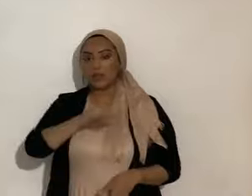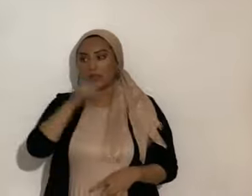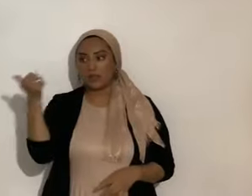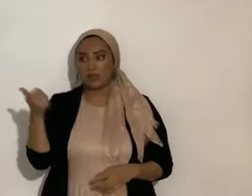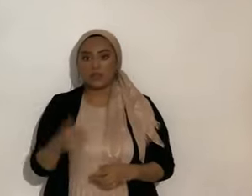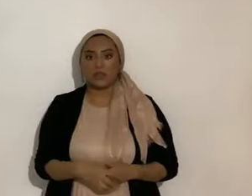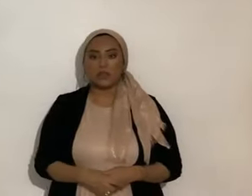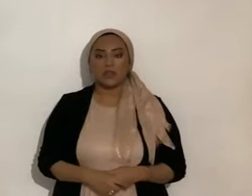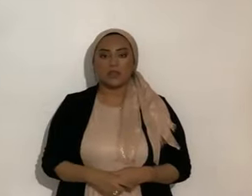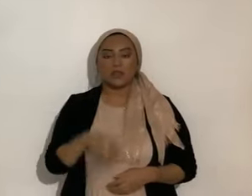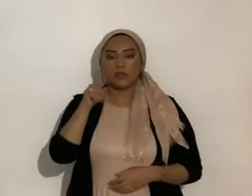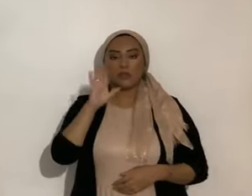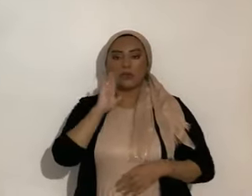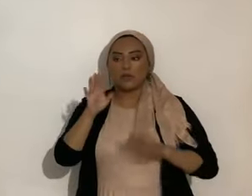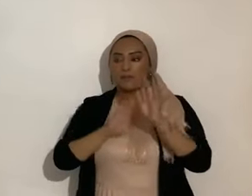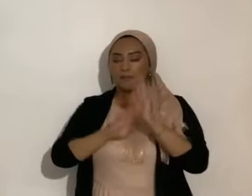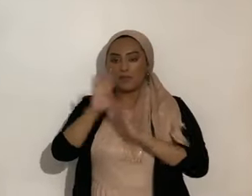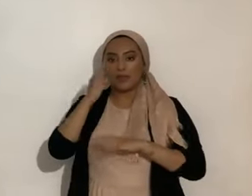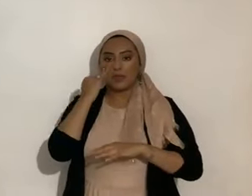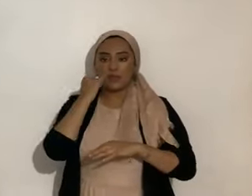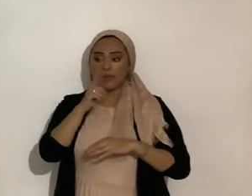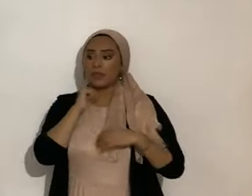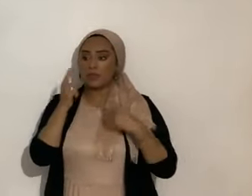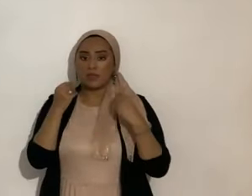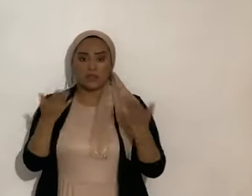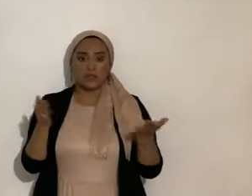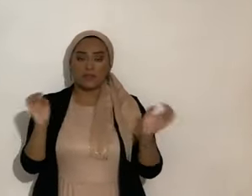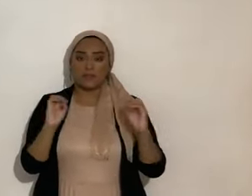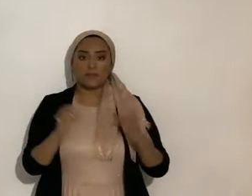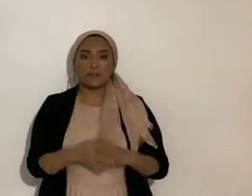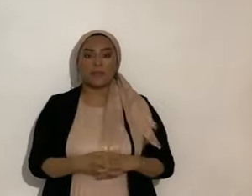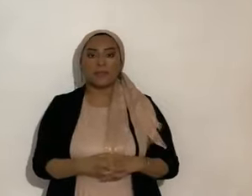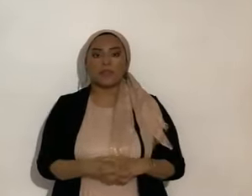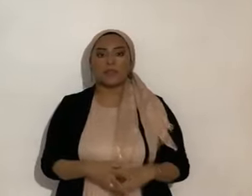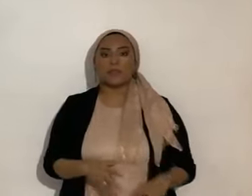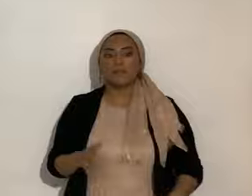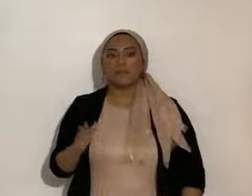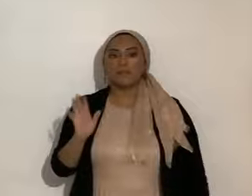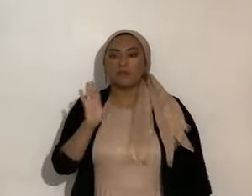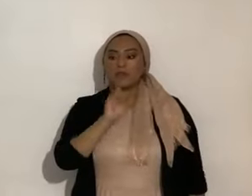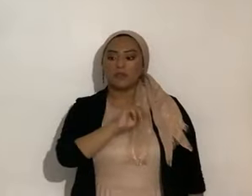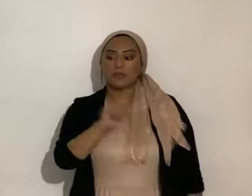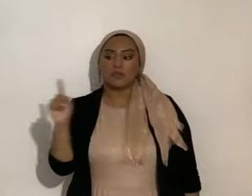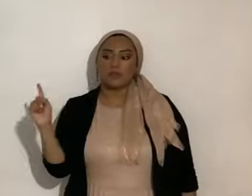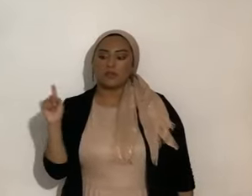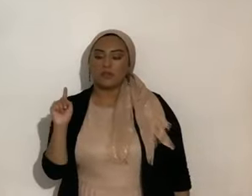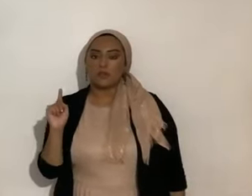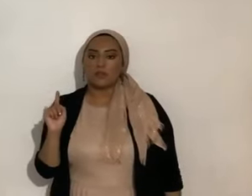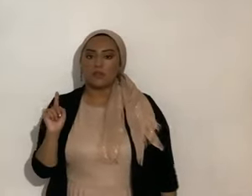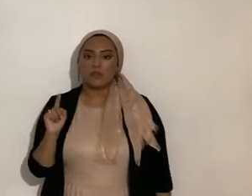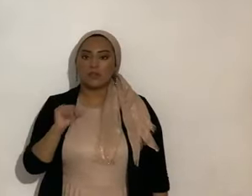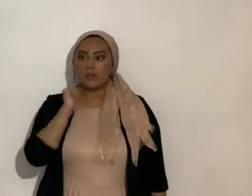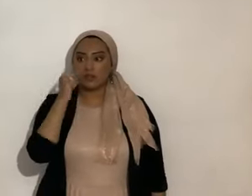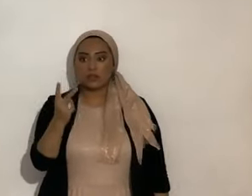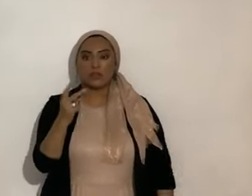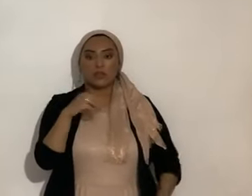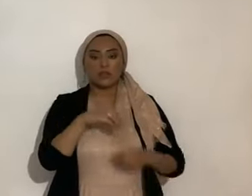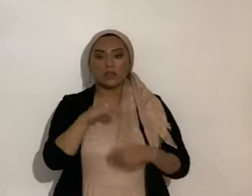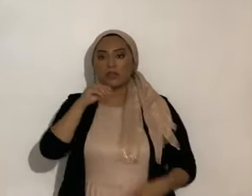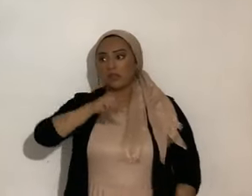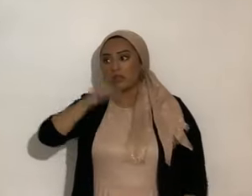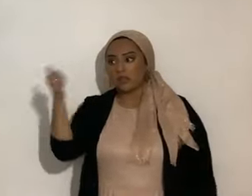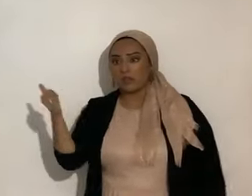demás, y saldrás adelante. Si no lo haces, entonces cada uno no ve en el otro, o ve en el otro